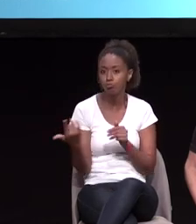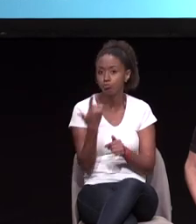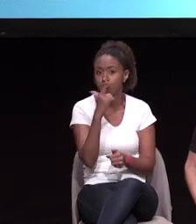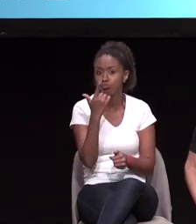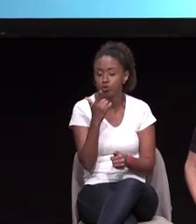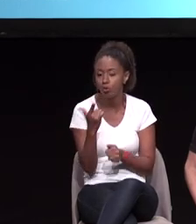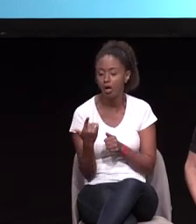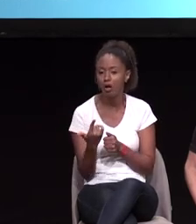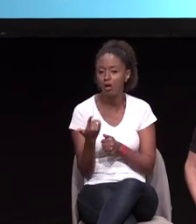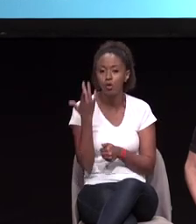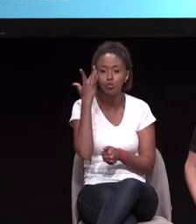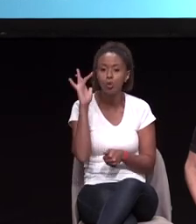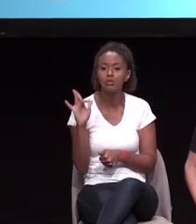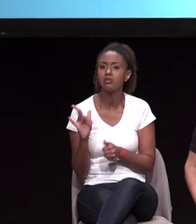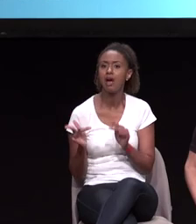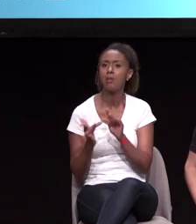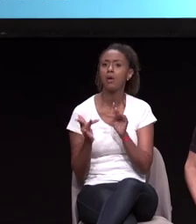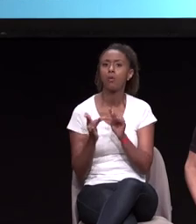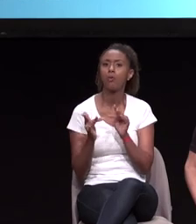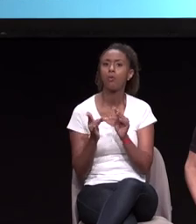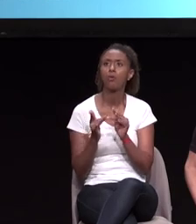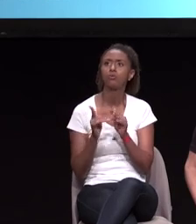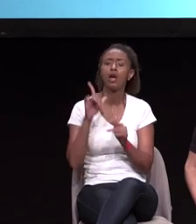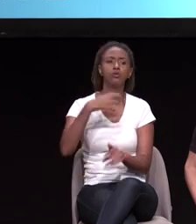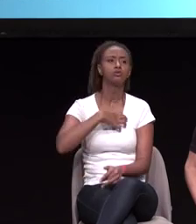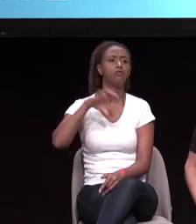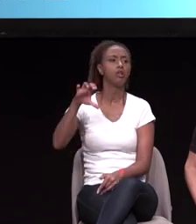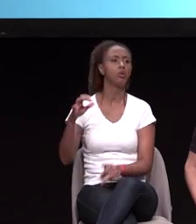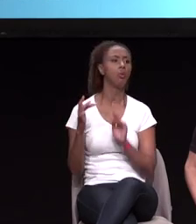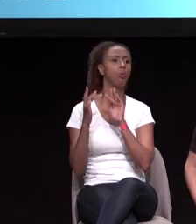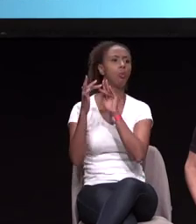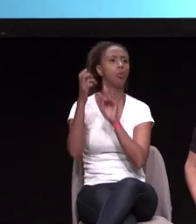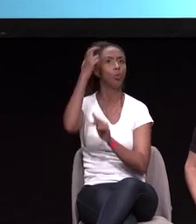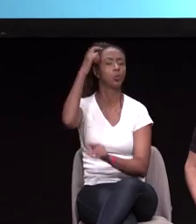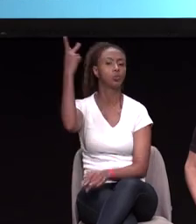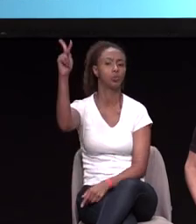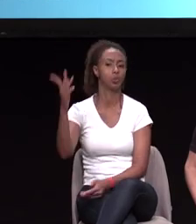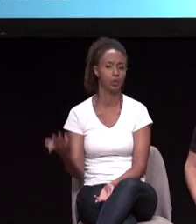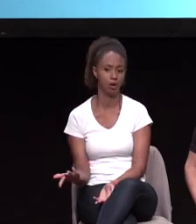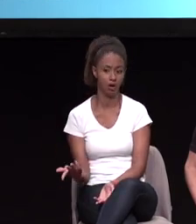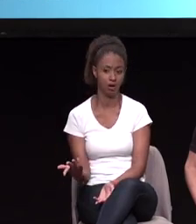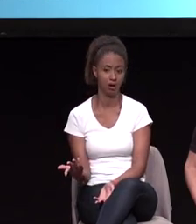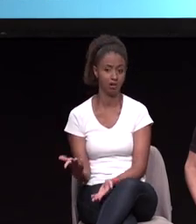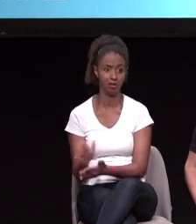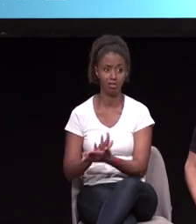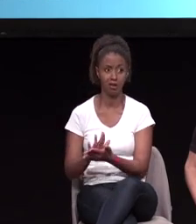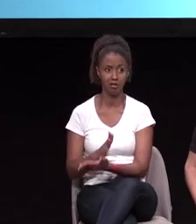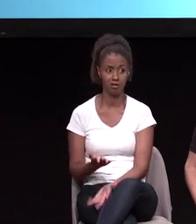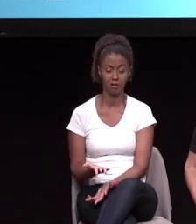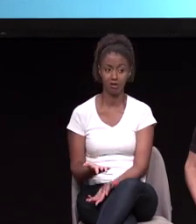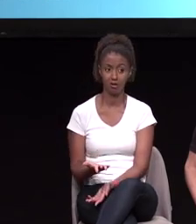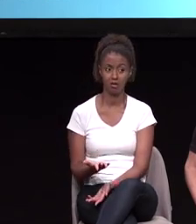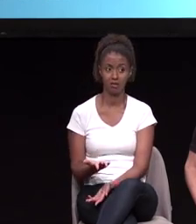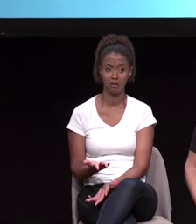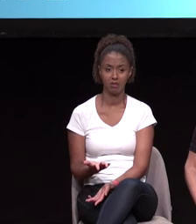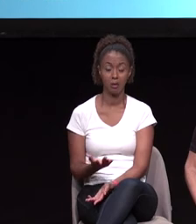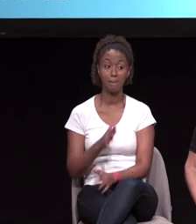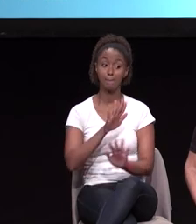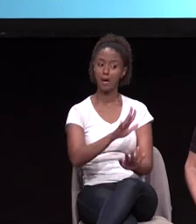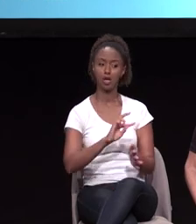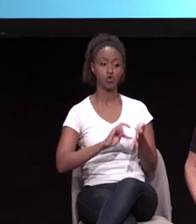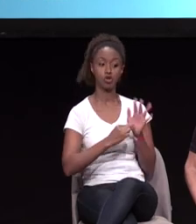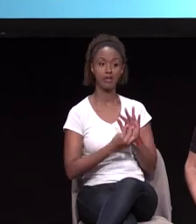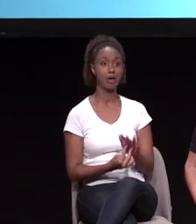com salvador com a bahia isso não significa dizer que ele não pudesse fazer